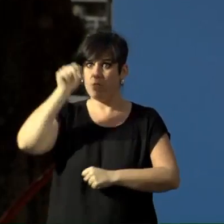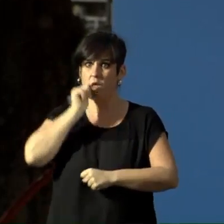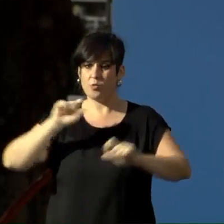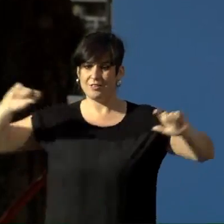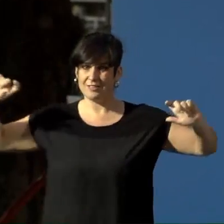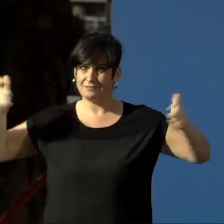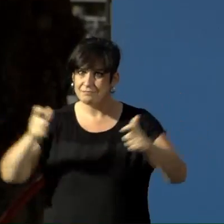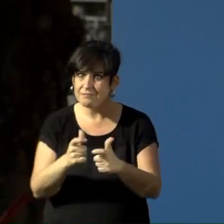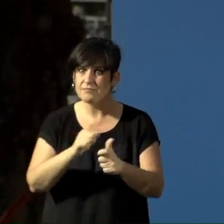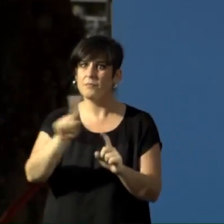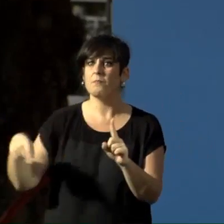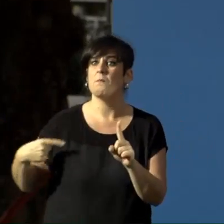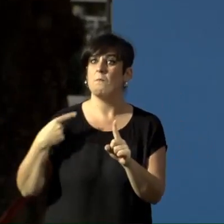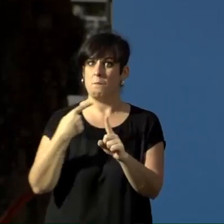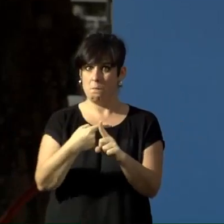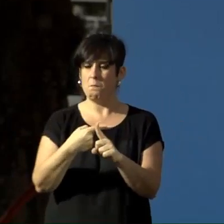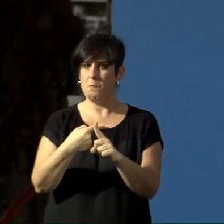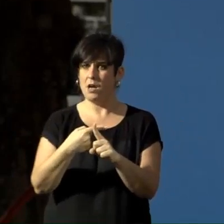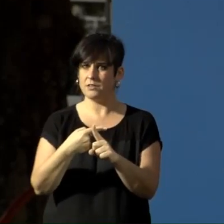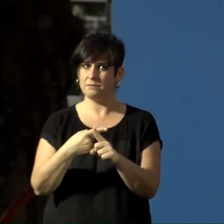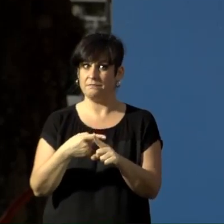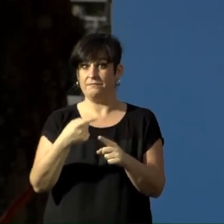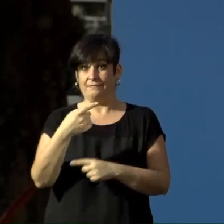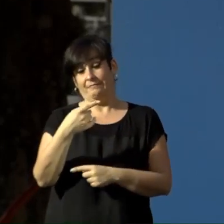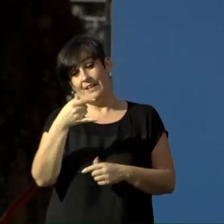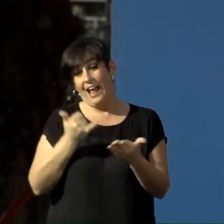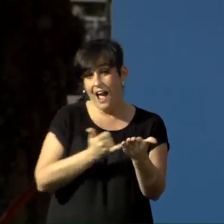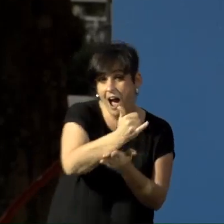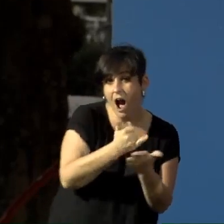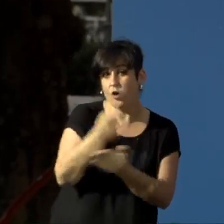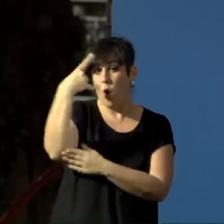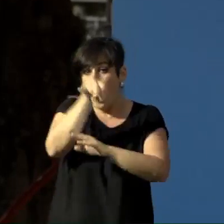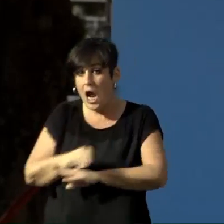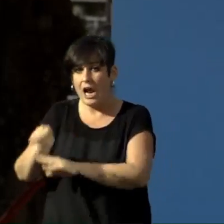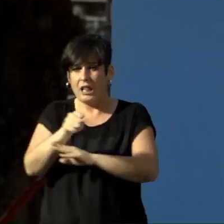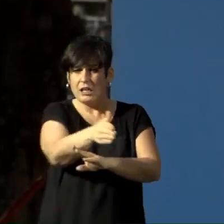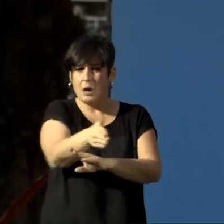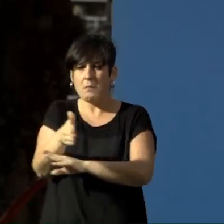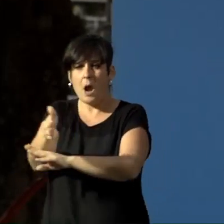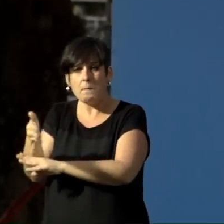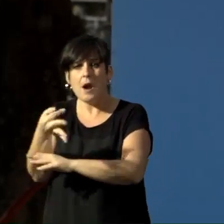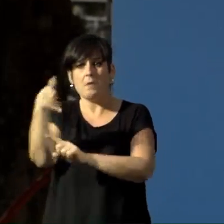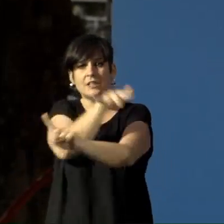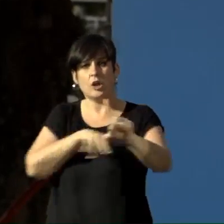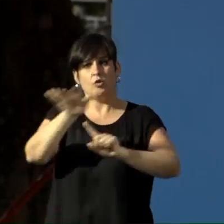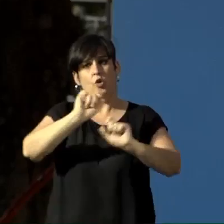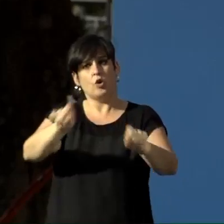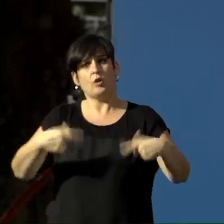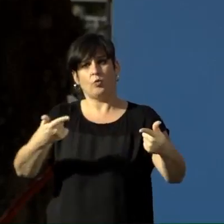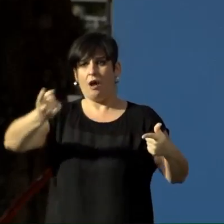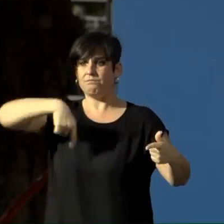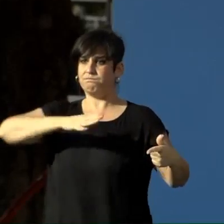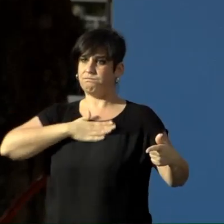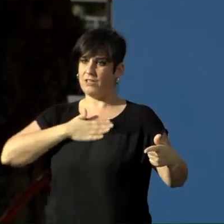os ataques sistémicos que está a sufrir o noso agro e a nosa gandeiría, a nosa contorna natural e o noso patrimonio natural